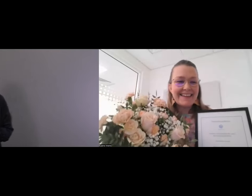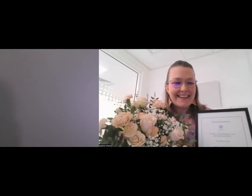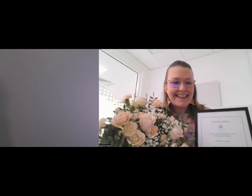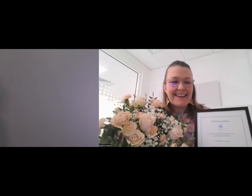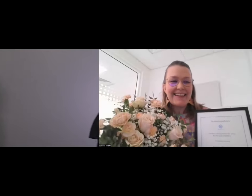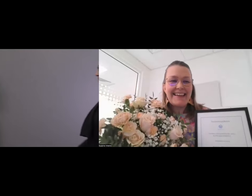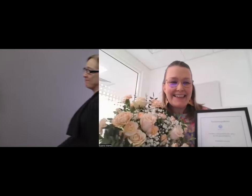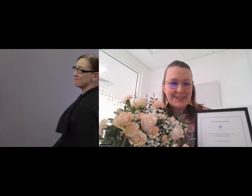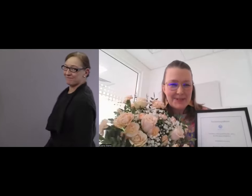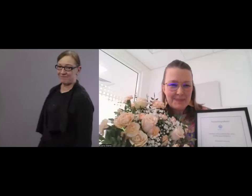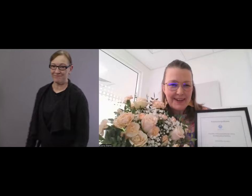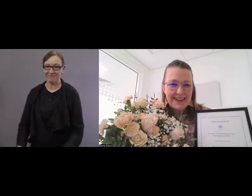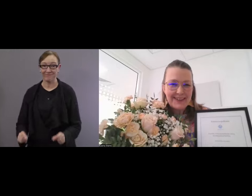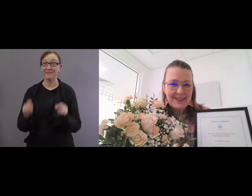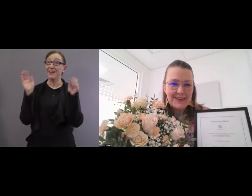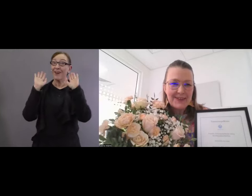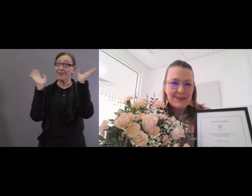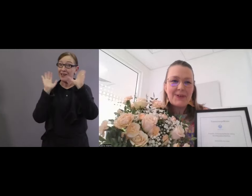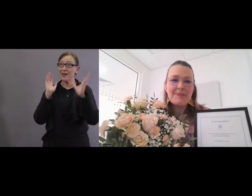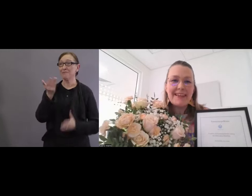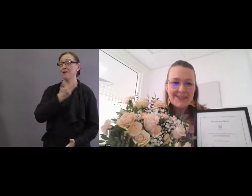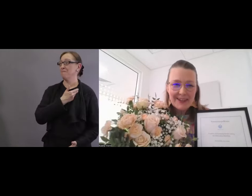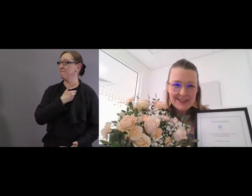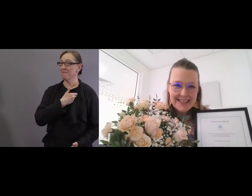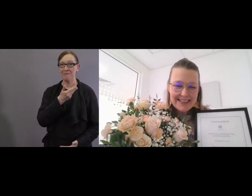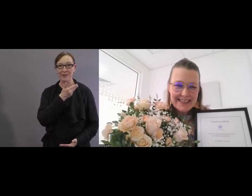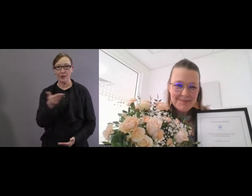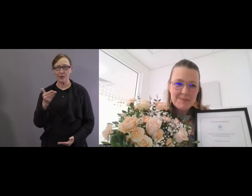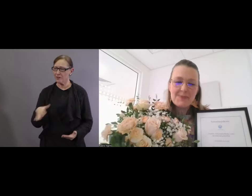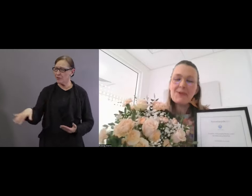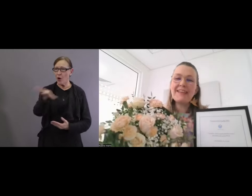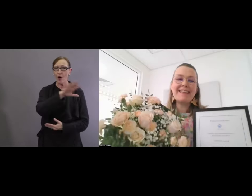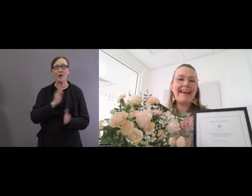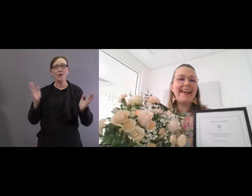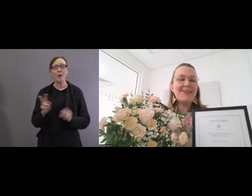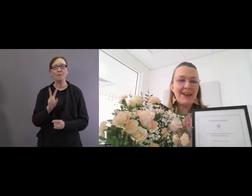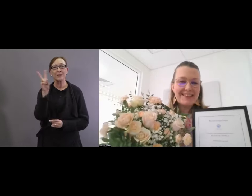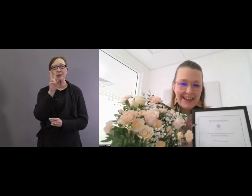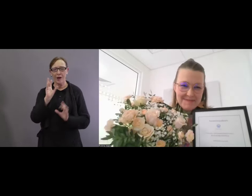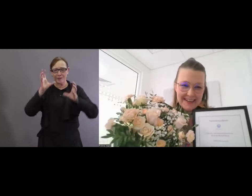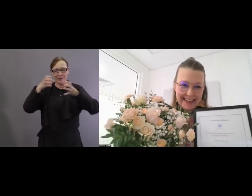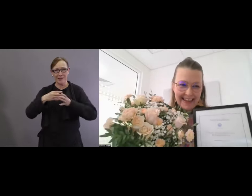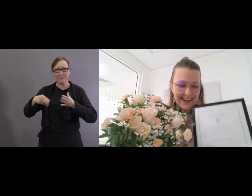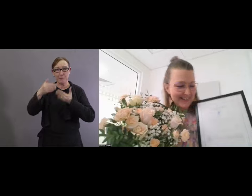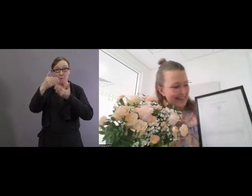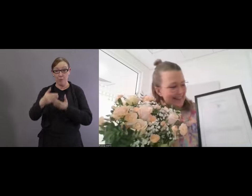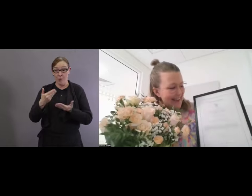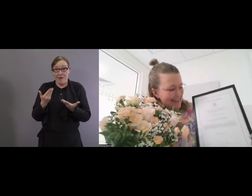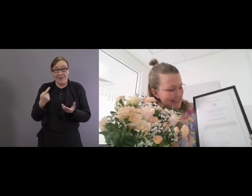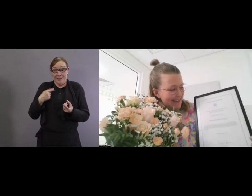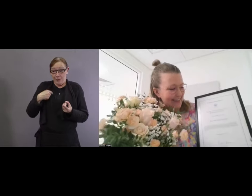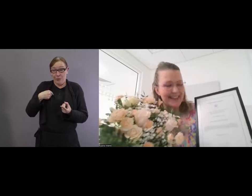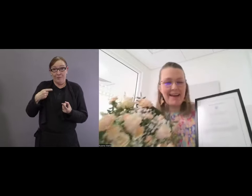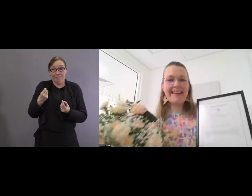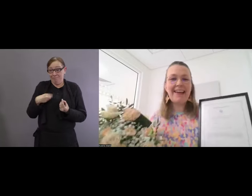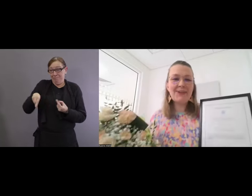Hei ja kiitos paljon koko Pikku Kakkosen tiimin puolesta. Täällä ollaan Tampereella.